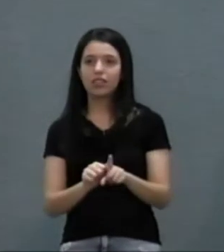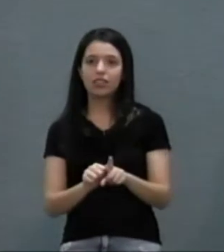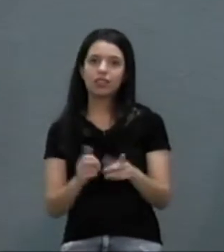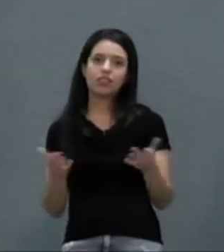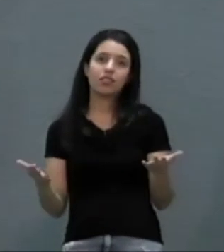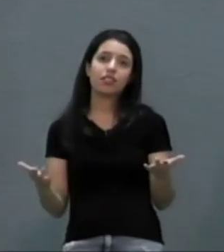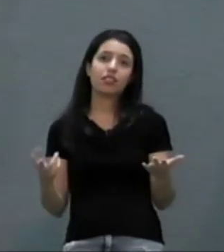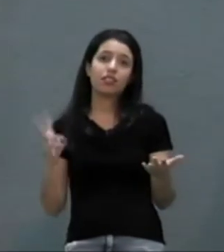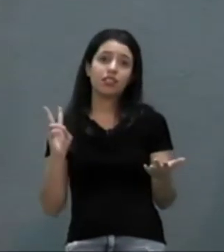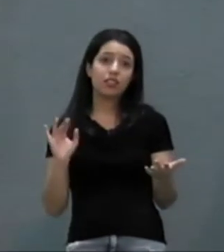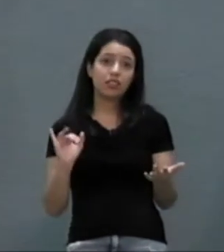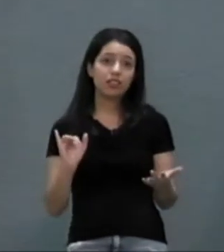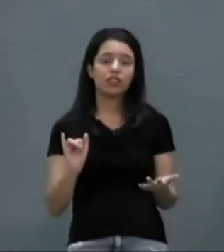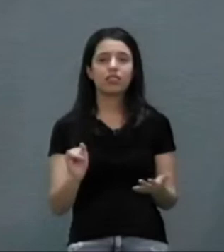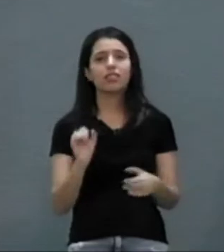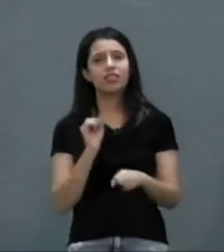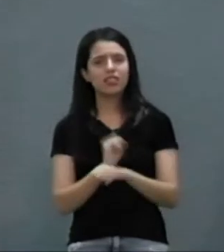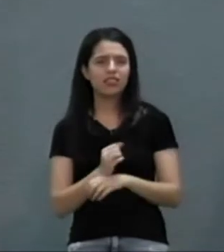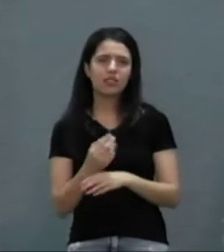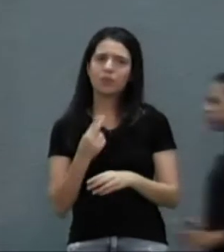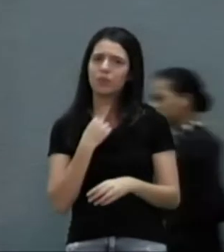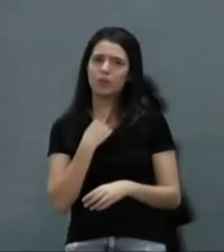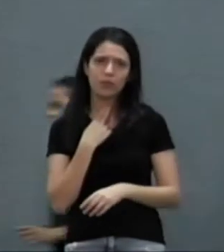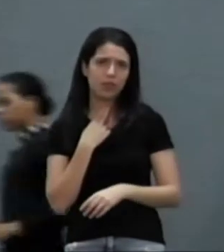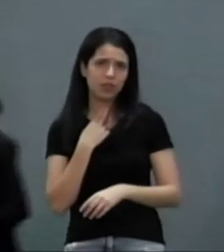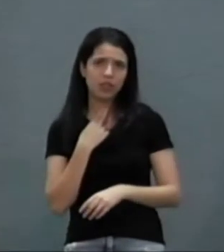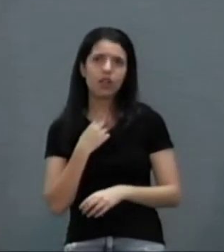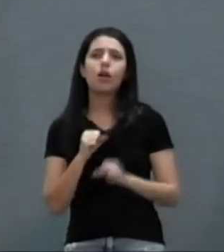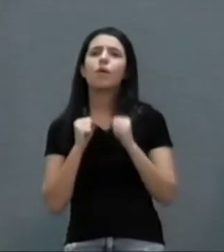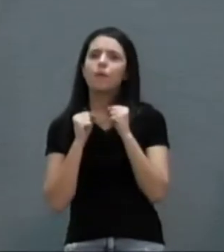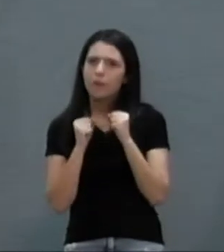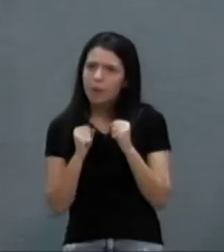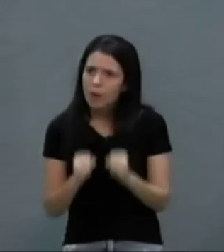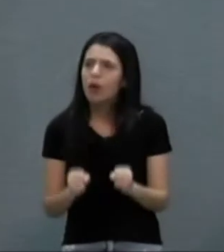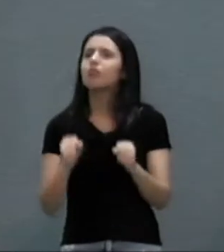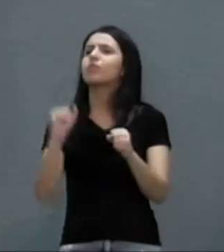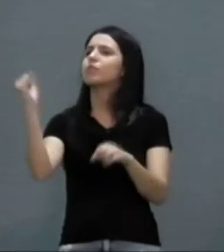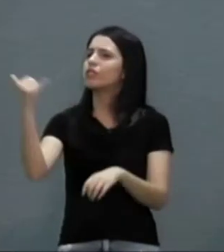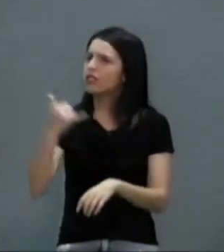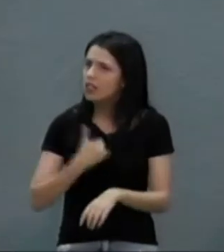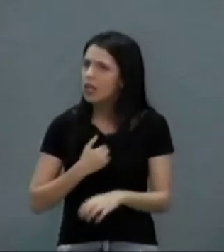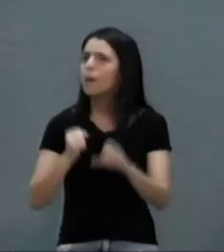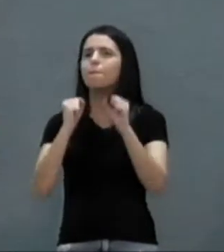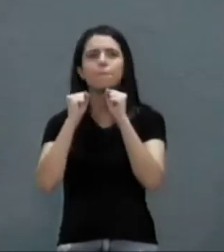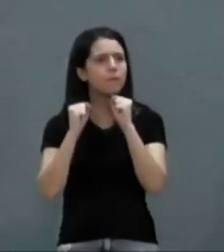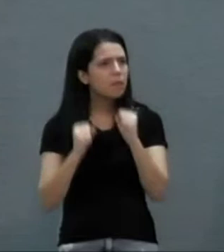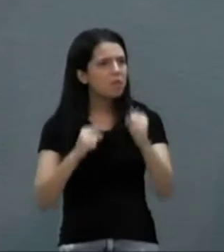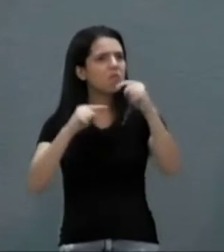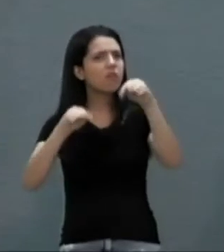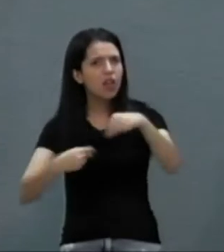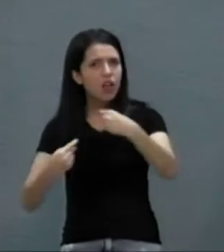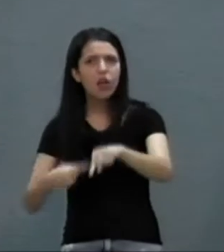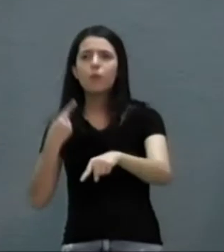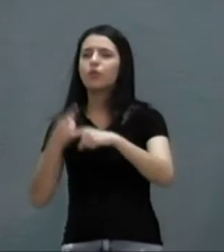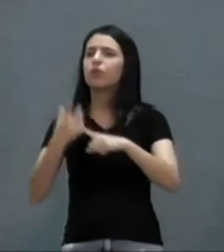possível. Quer dizer aos moradores que pode continuar marcando eu, pode continuar me cobrando, que eu não abaixo a cabeça. Eu quero que a qual ficar